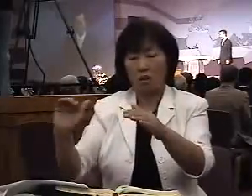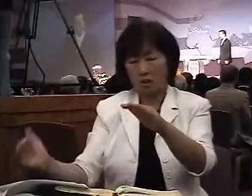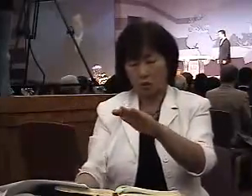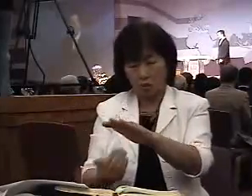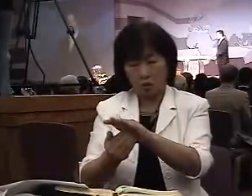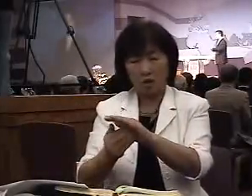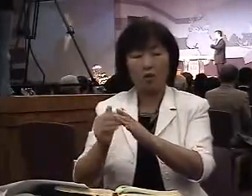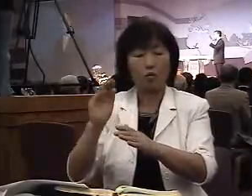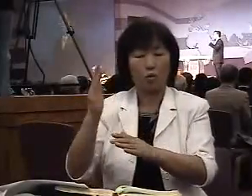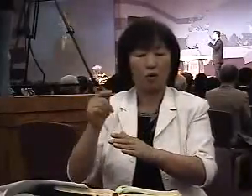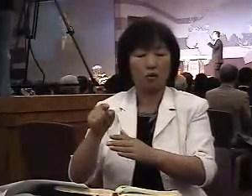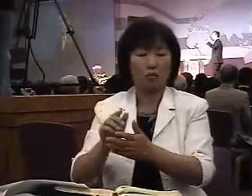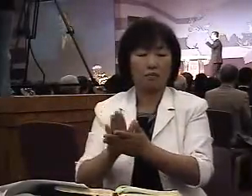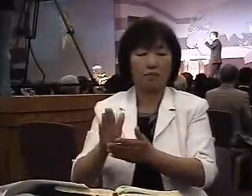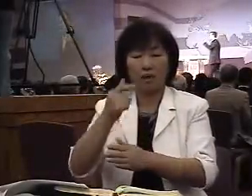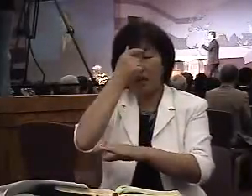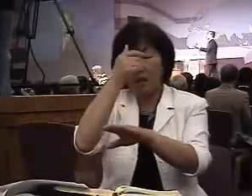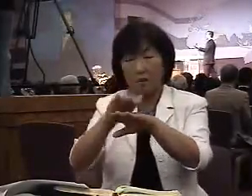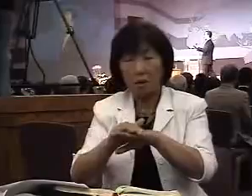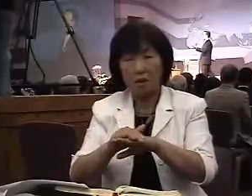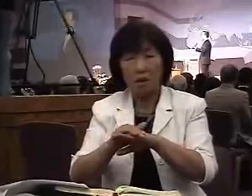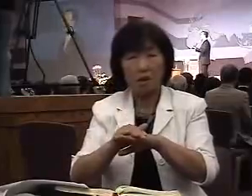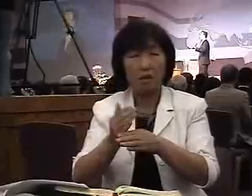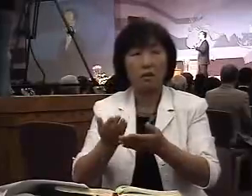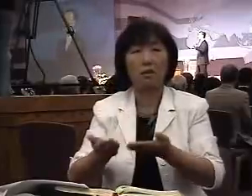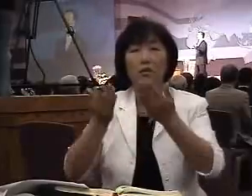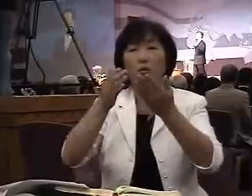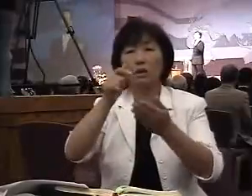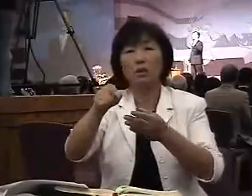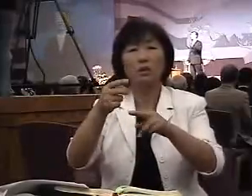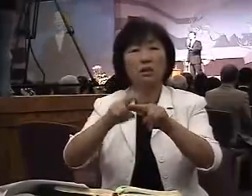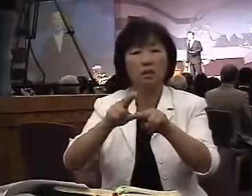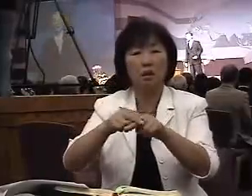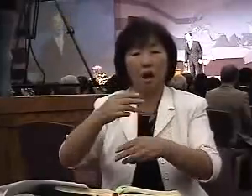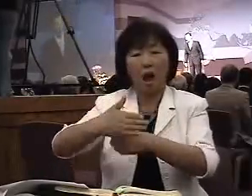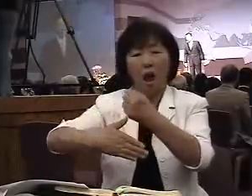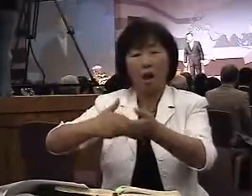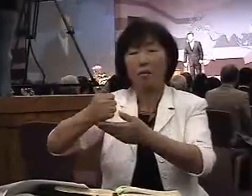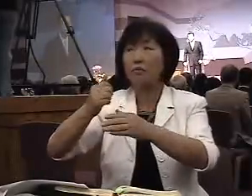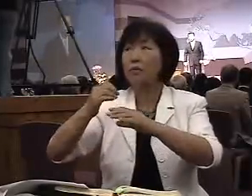것입니다. 그렇다면 지금 예배드리고 있는 이 자리가 하나님의